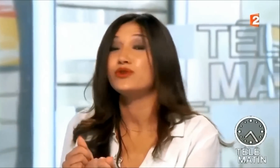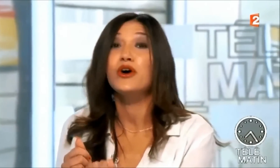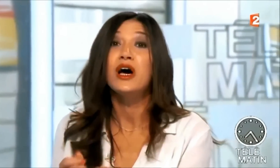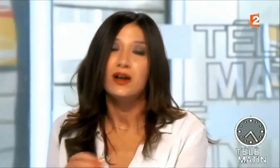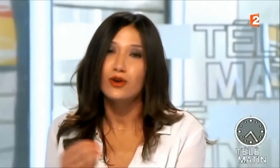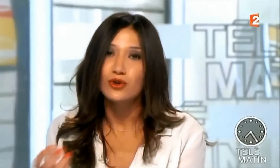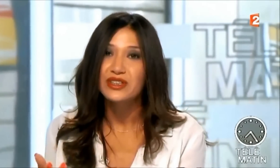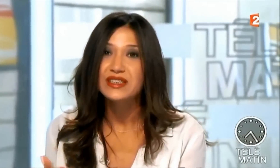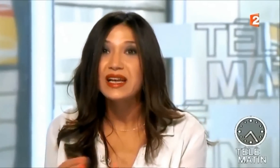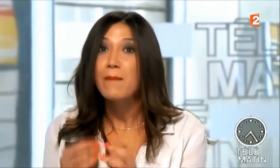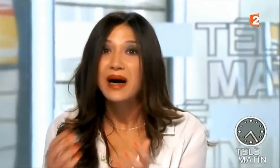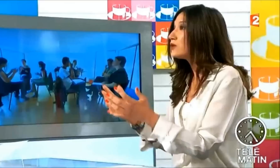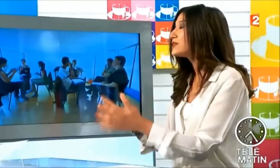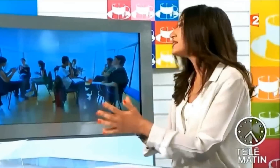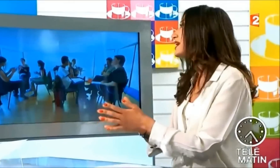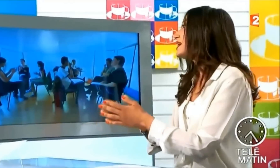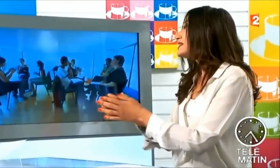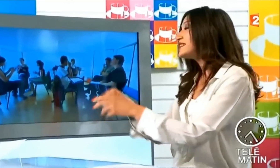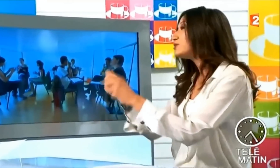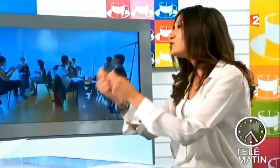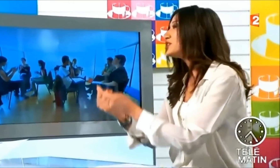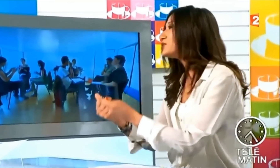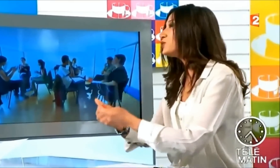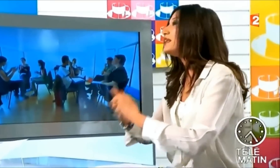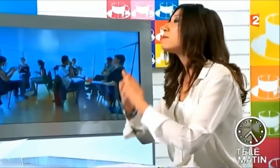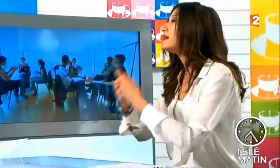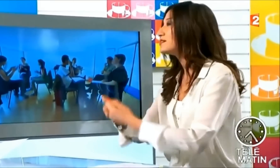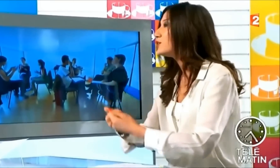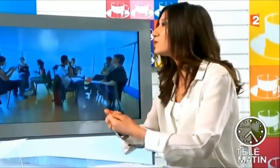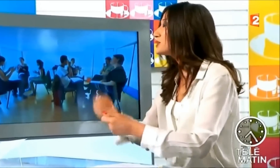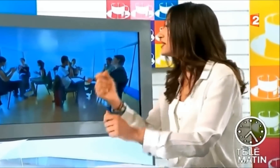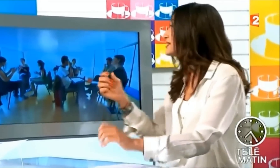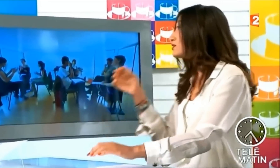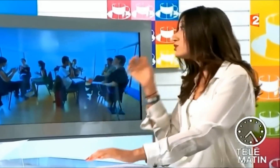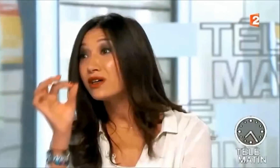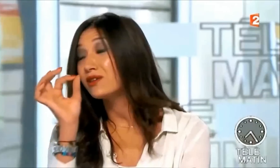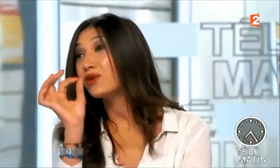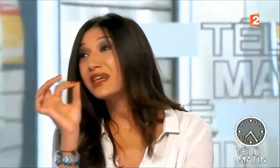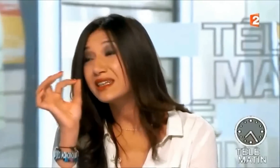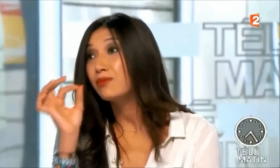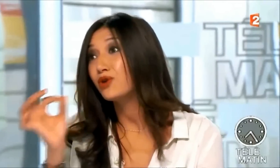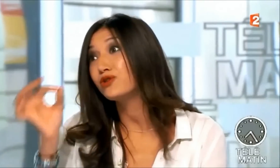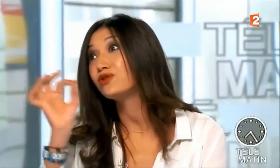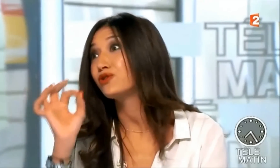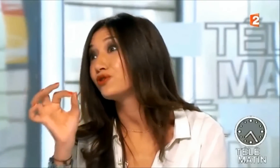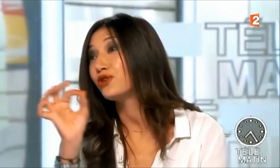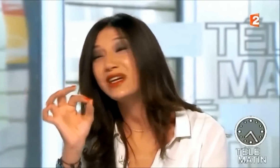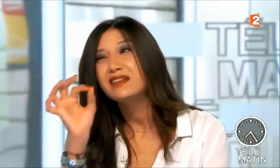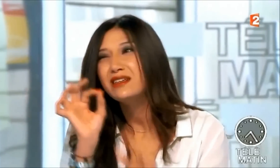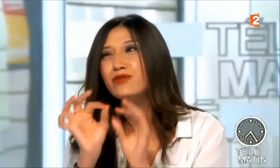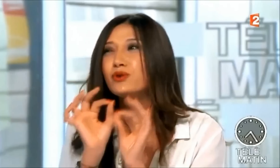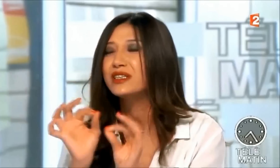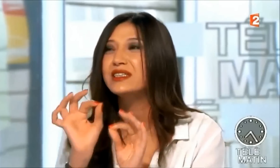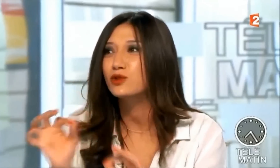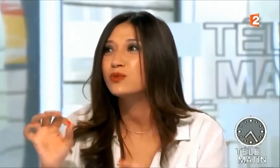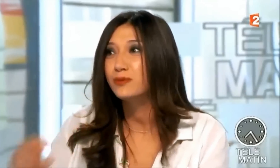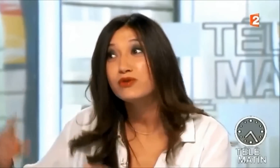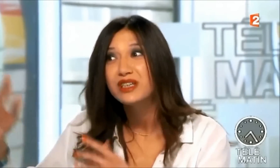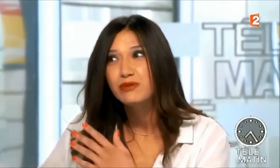une langue officielle à part entière, c'est une gestuelle et pas seulement. C'est un truc assez important sur lequel il faut qu'on insiste un tout petit peu. Vous allez voir,